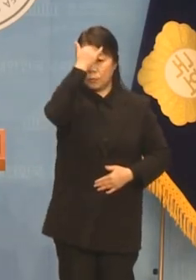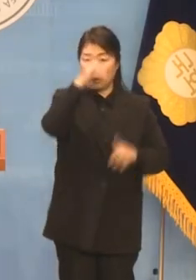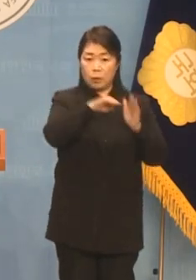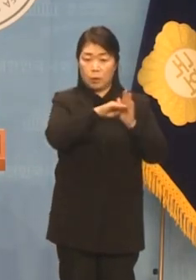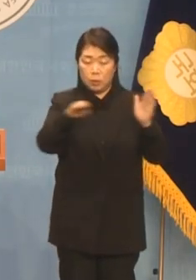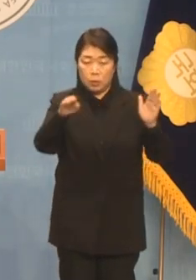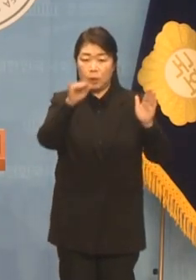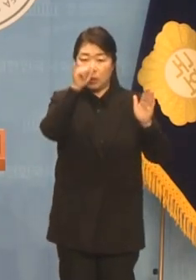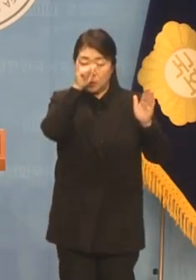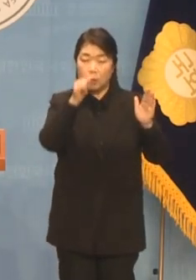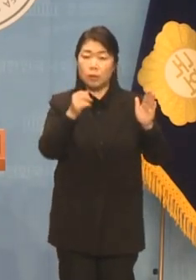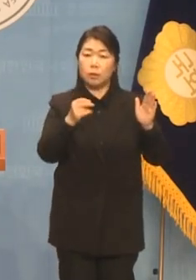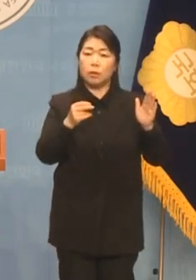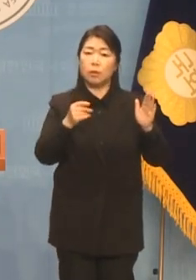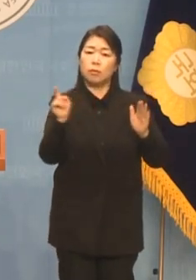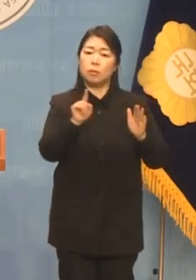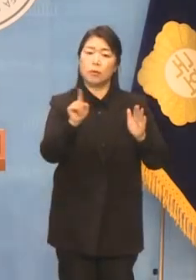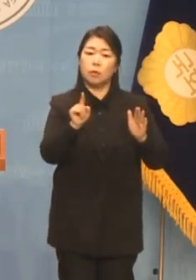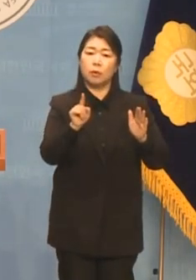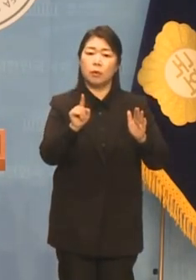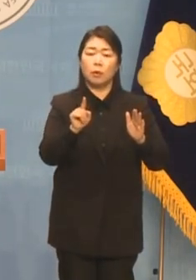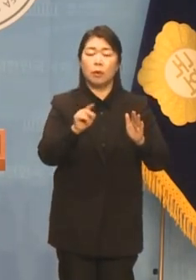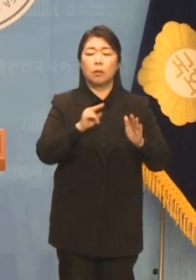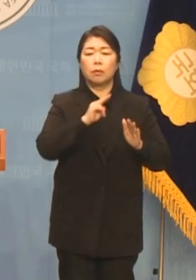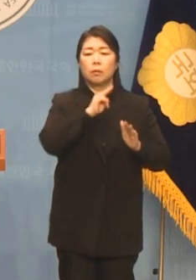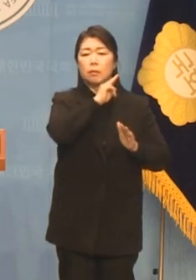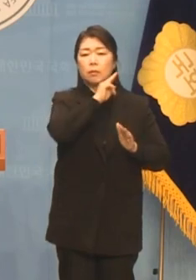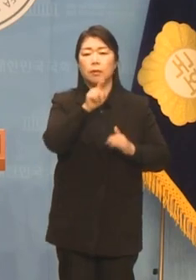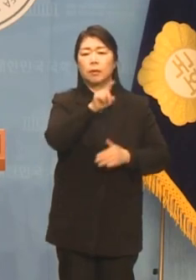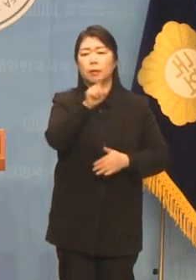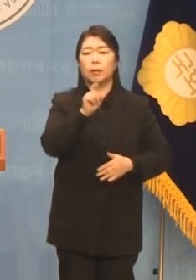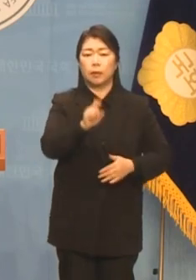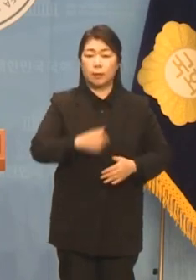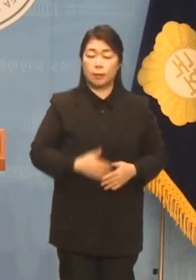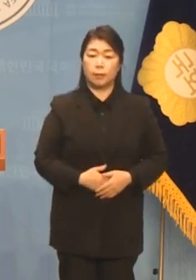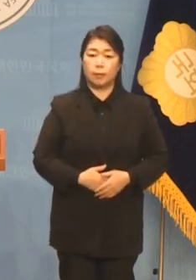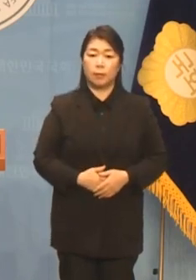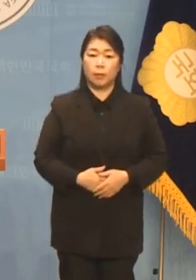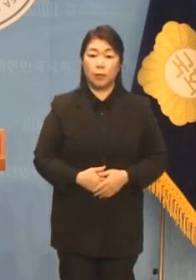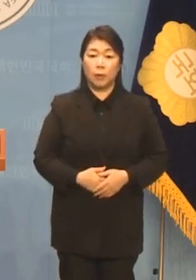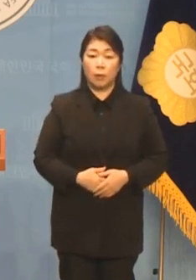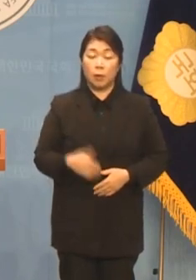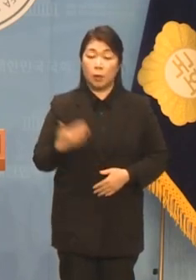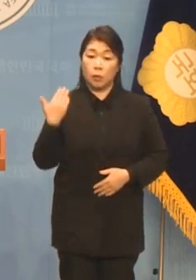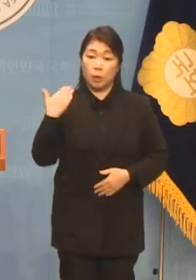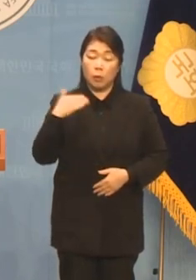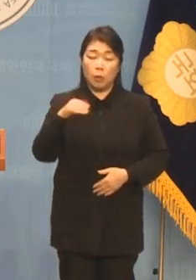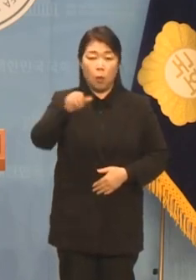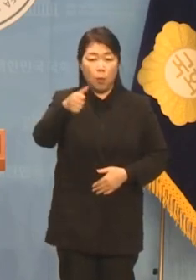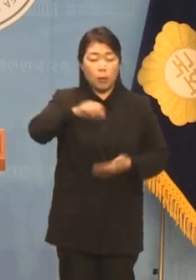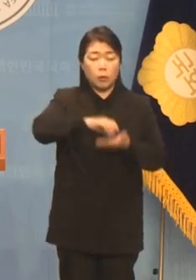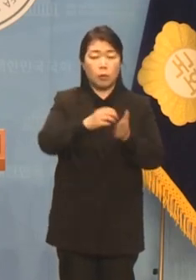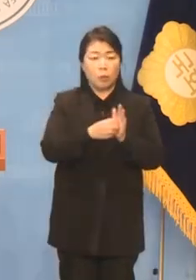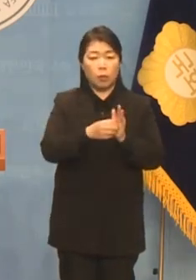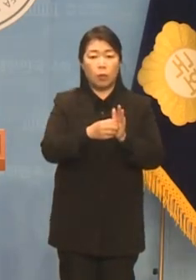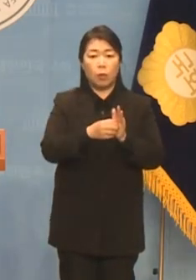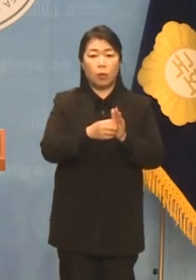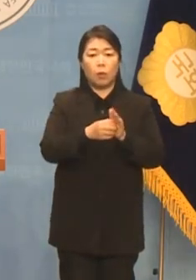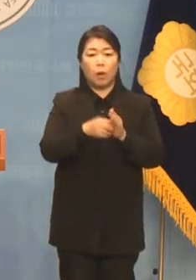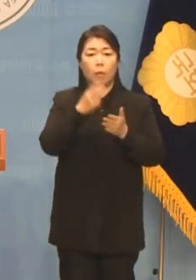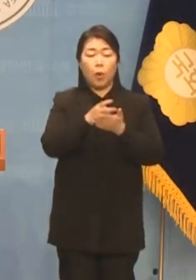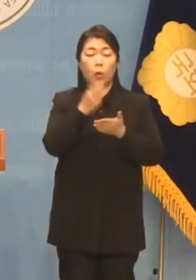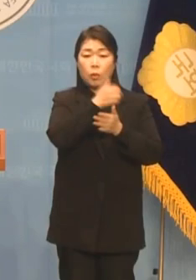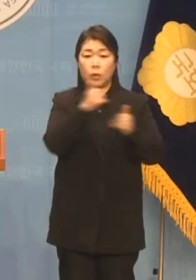공천인단 건지 의아스럽게 합니다 500 최근 500여건의 변호사 수입 내역을